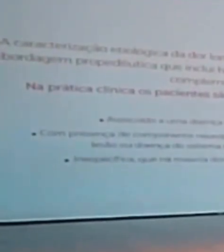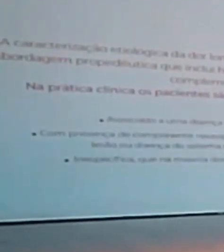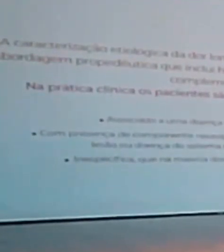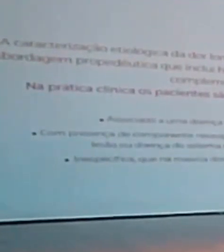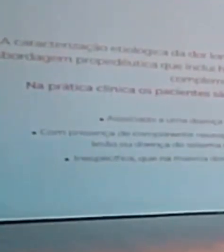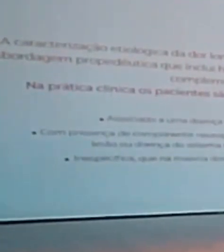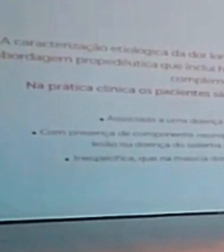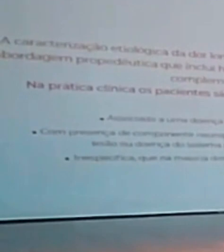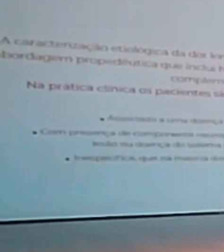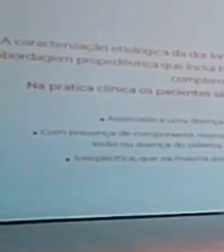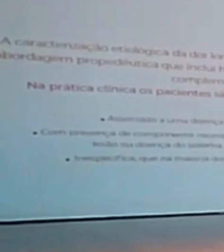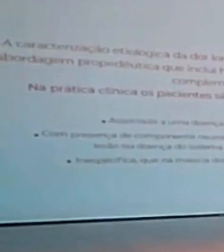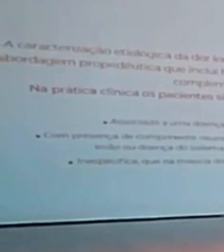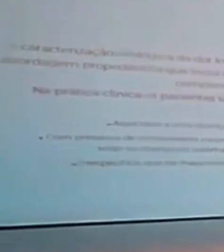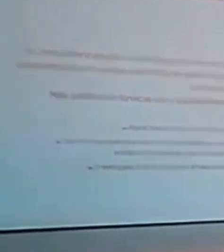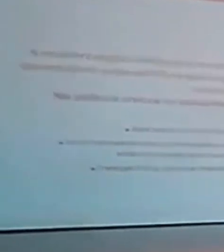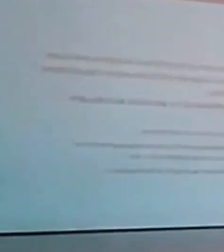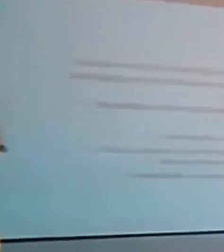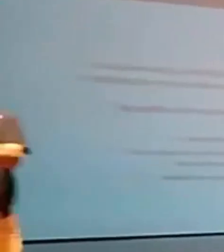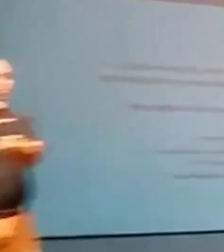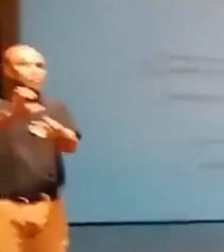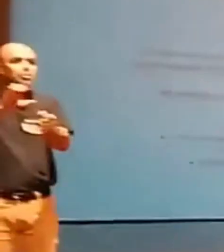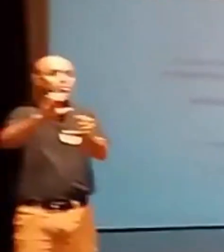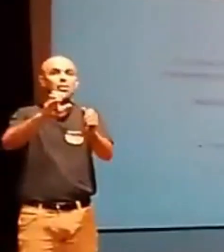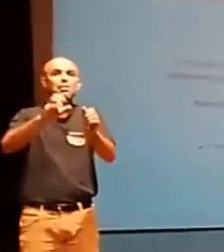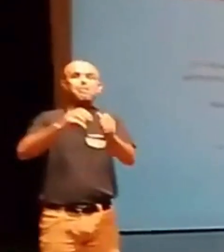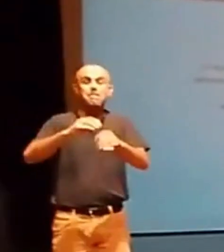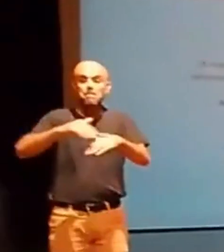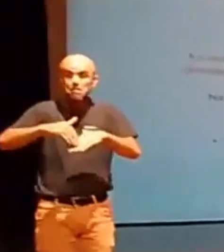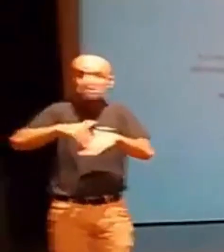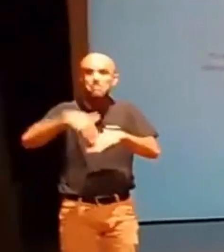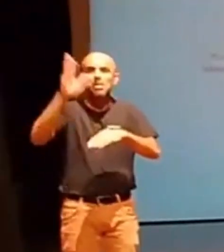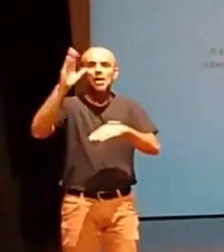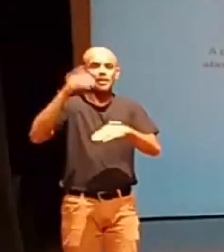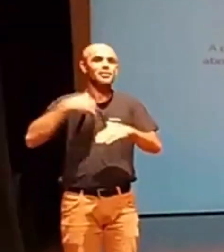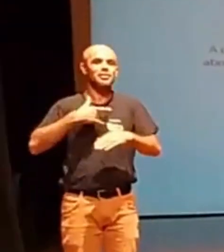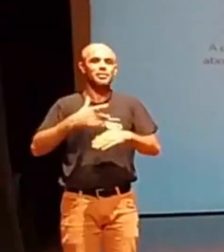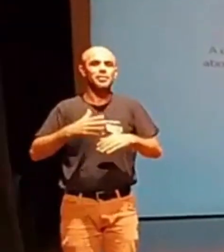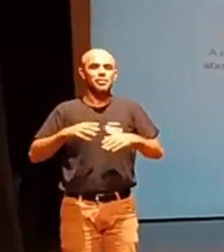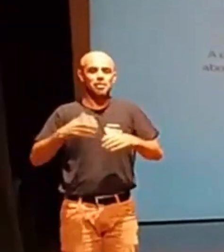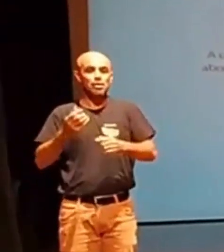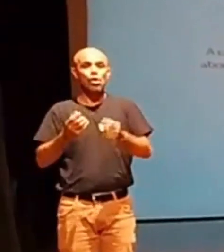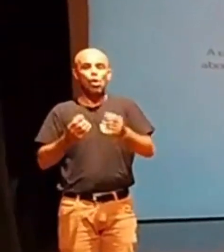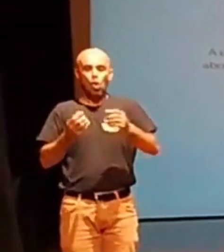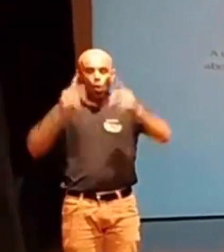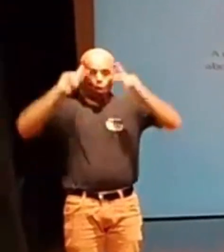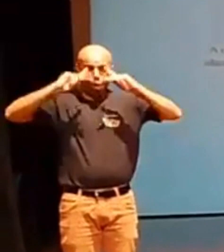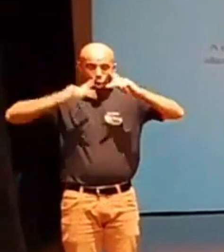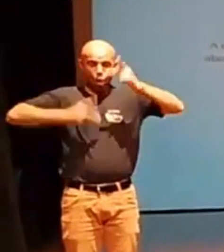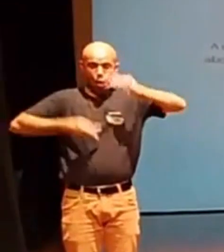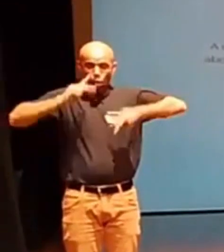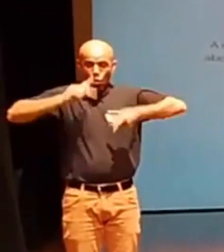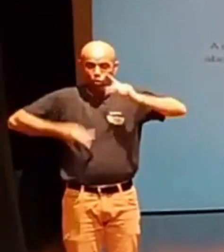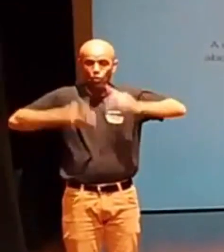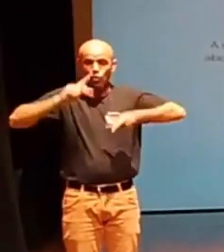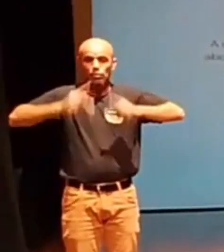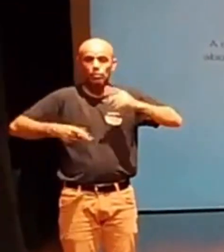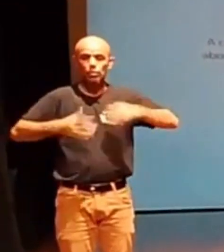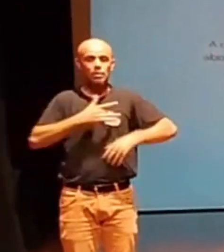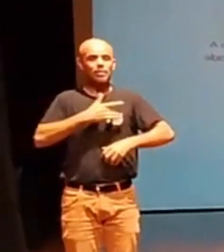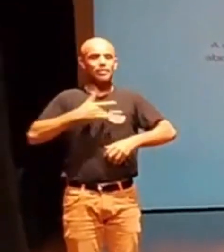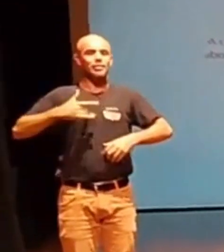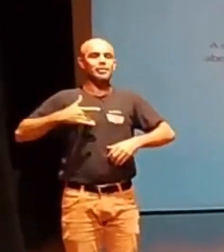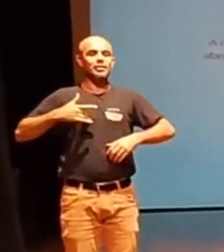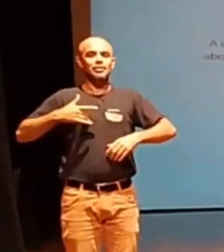mais cortisol ele tiver, menos serotonina ele vai produzir, que é o hormônio do bem-estar. Aí aquela pessoa,